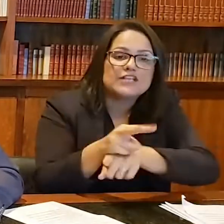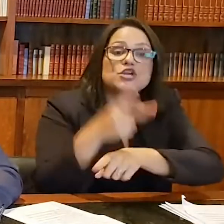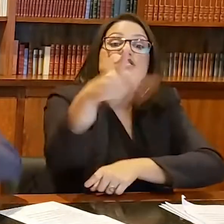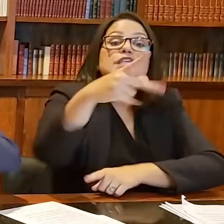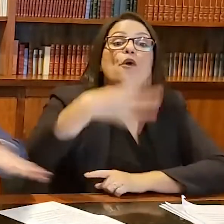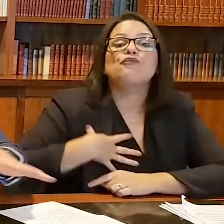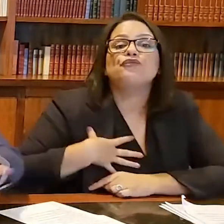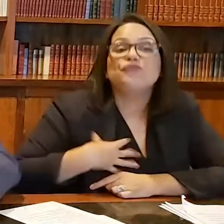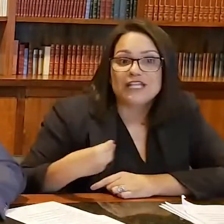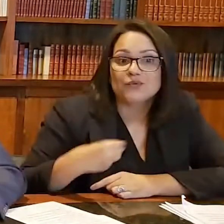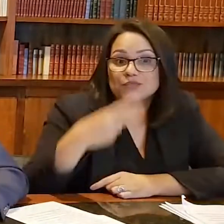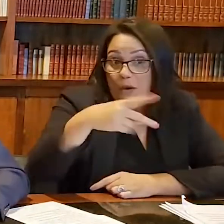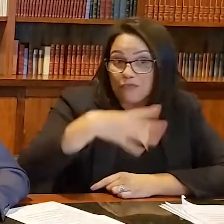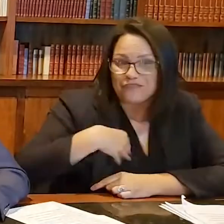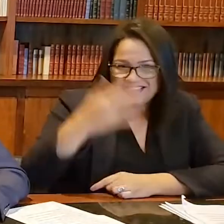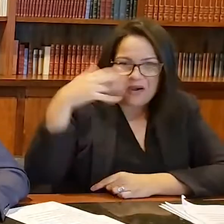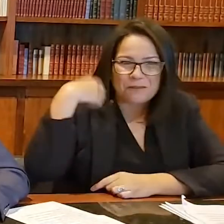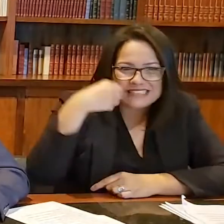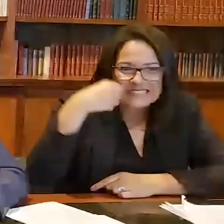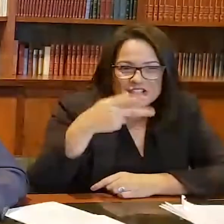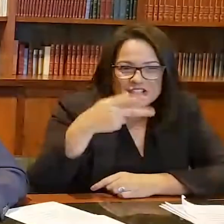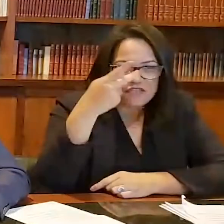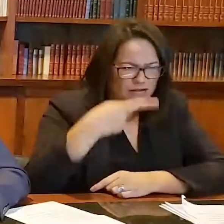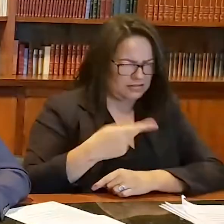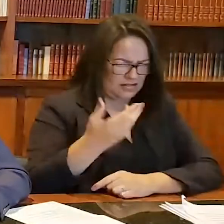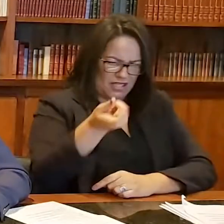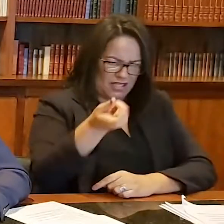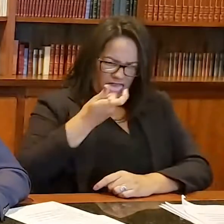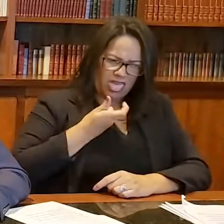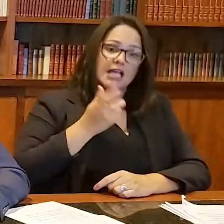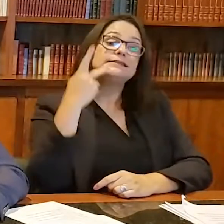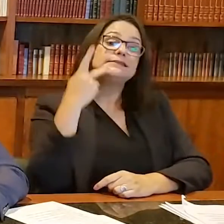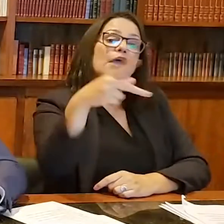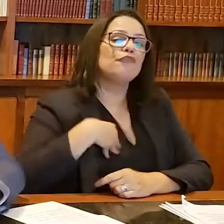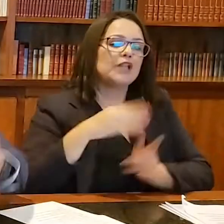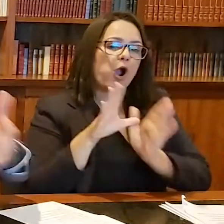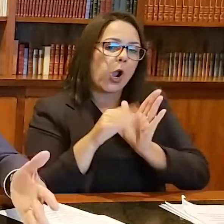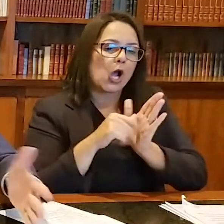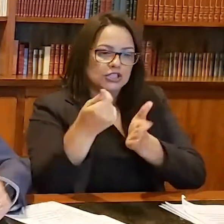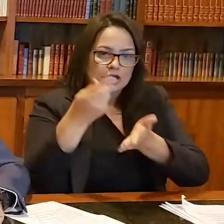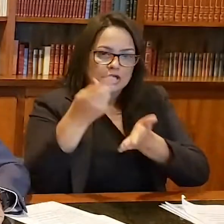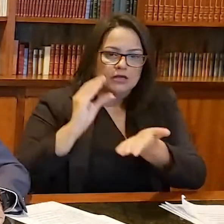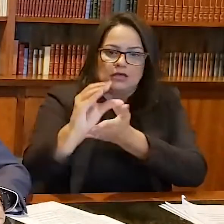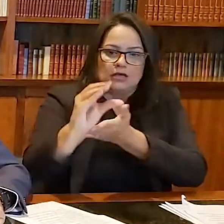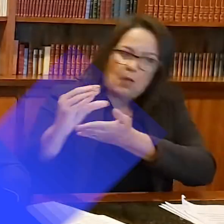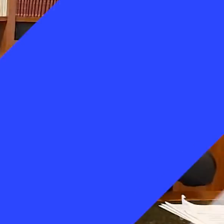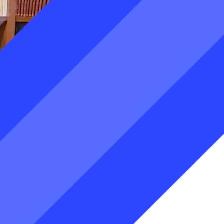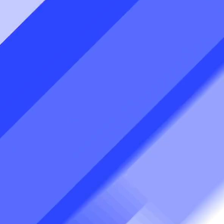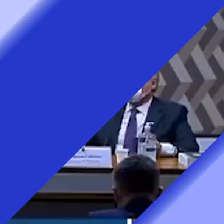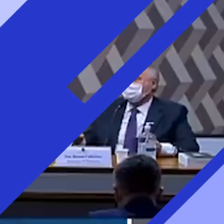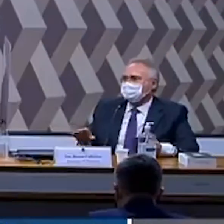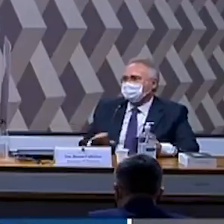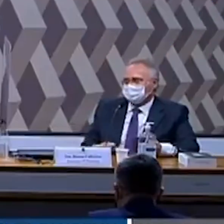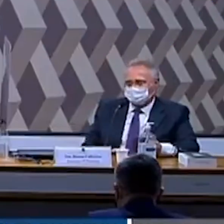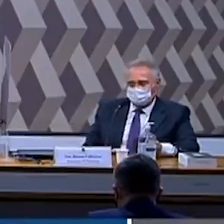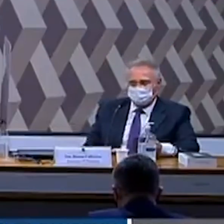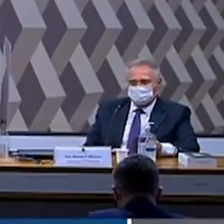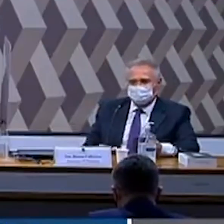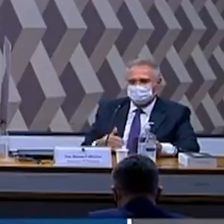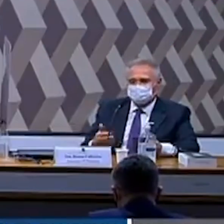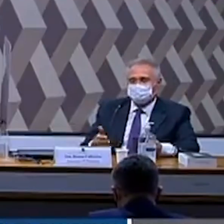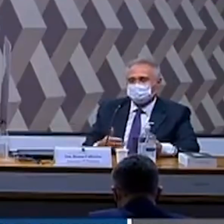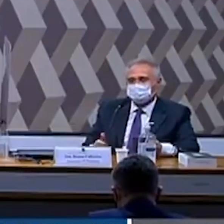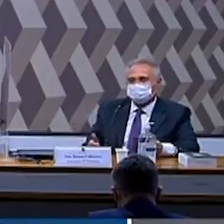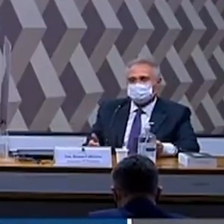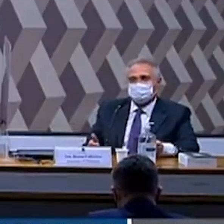filho, que a gente resolve esse problema. Desvio mata. Frase não mata. Direito de falar. Só